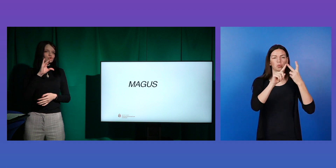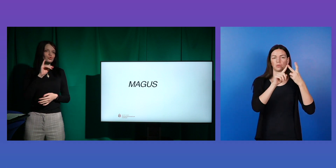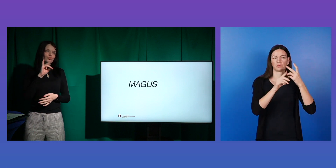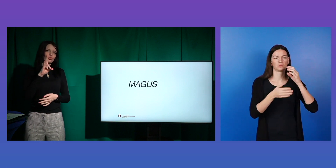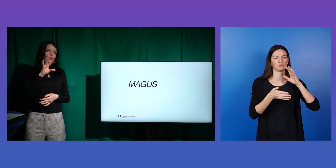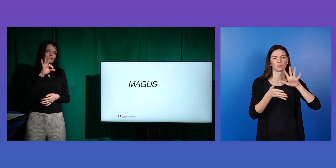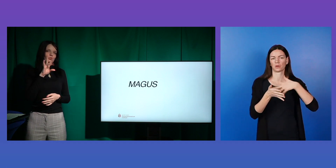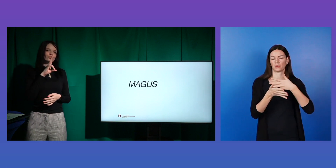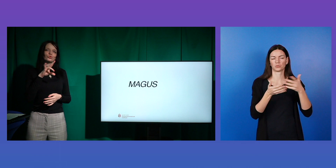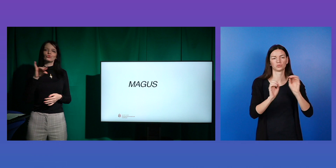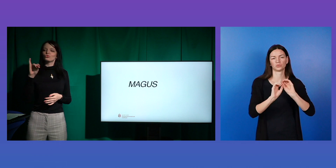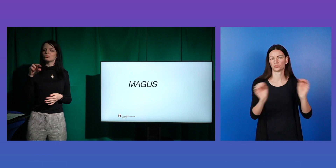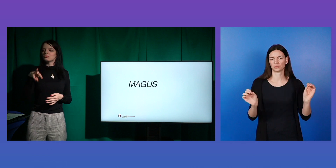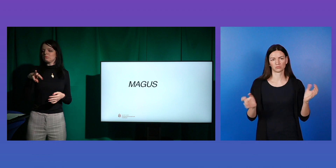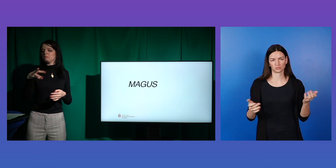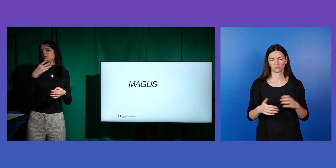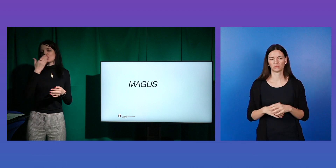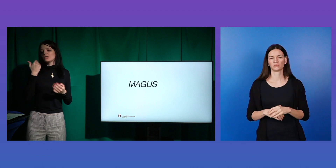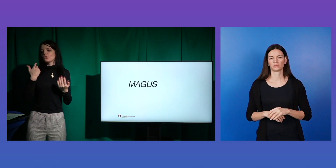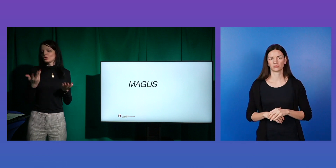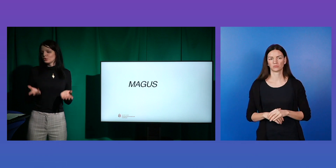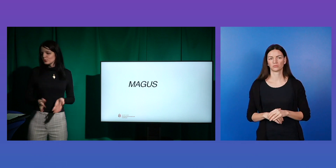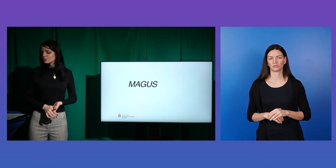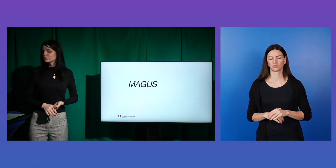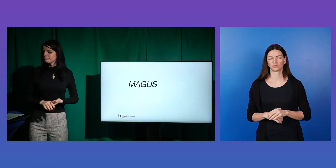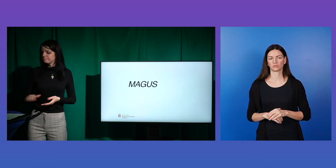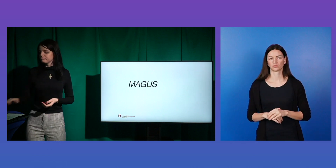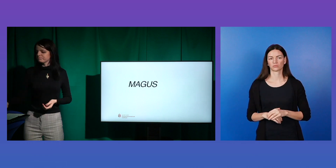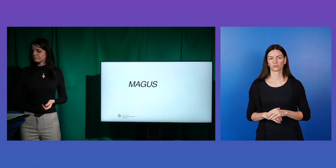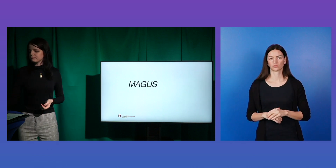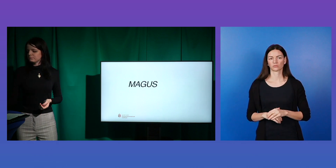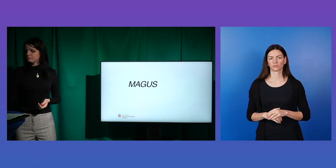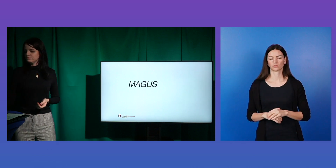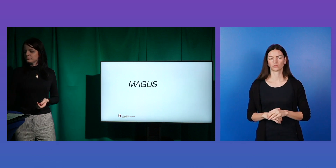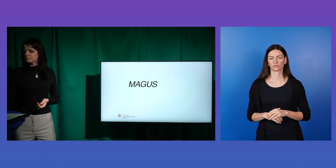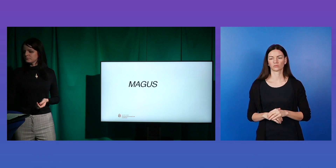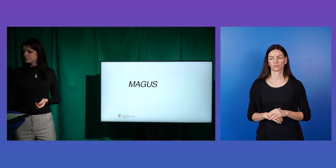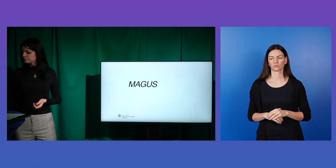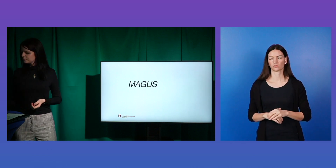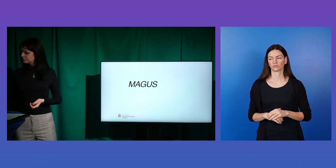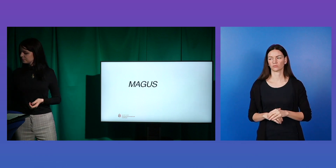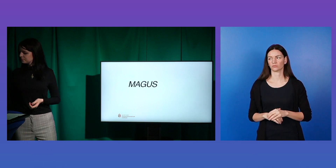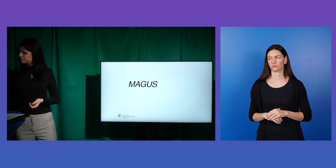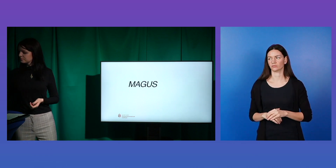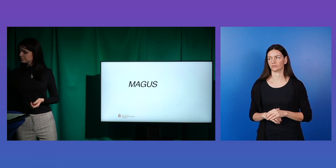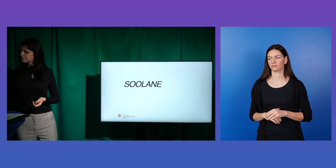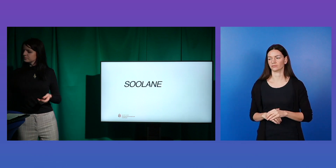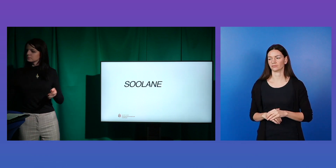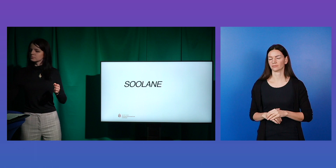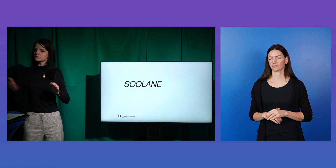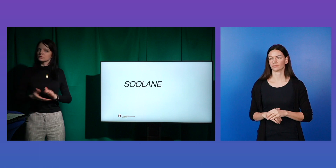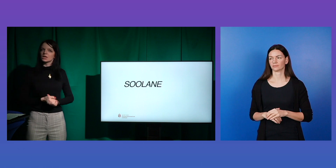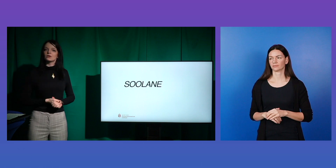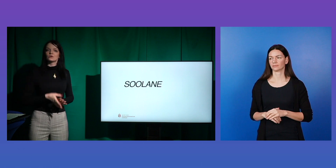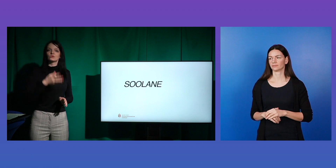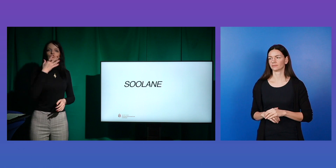olnud, aga sünonüümi ei olnud ja kasutati sellist viipemärki.